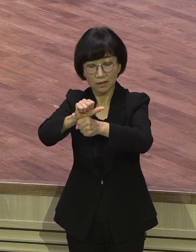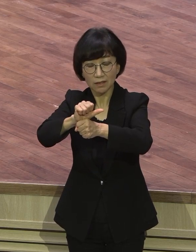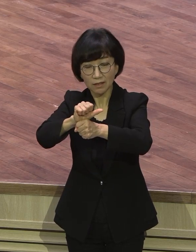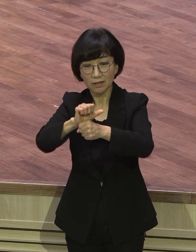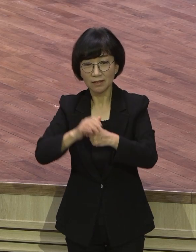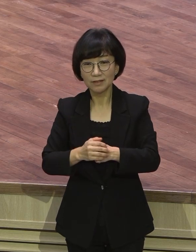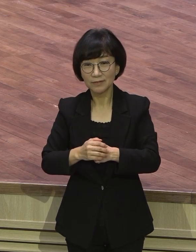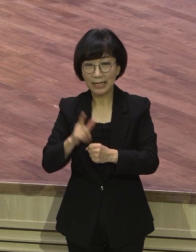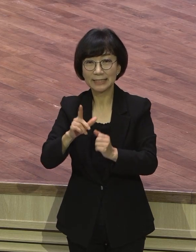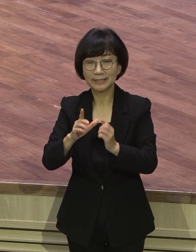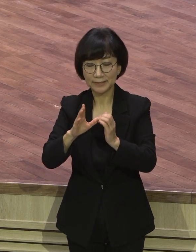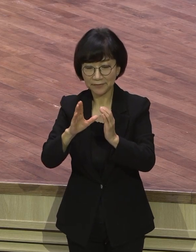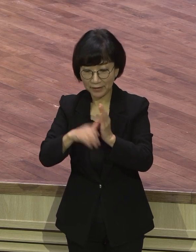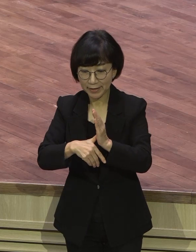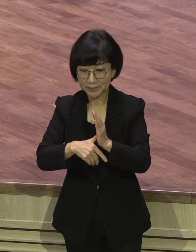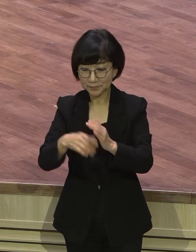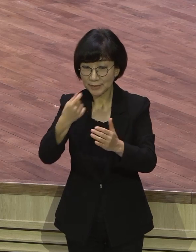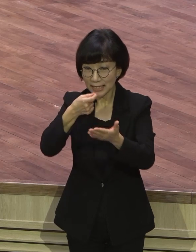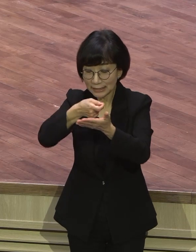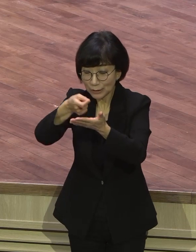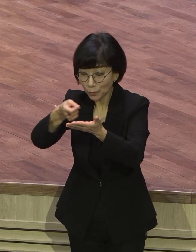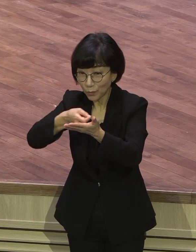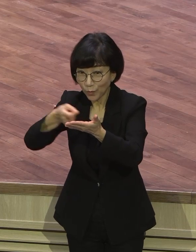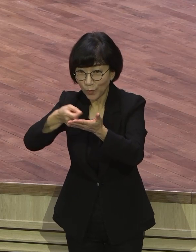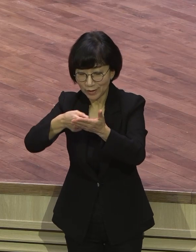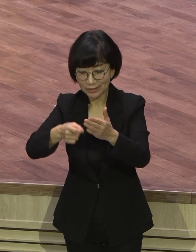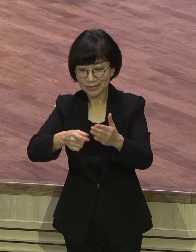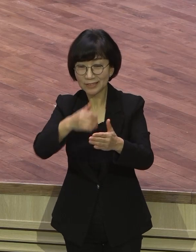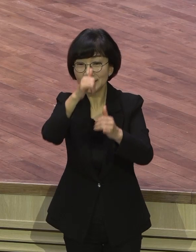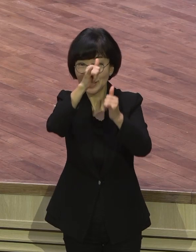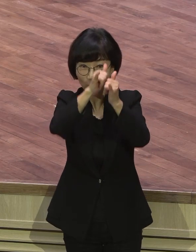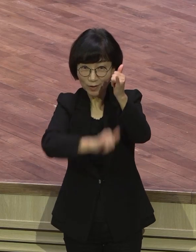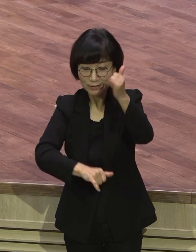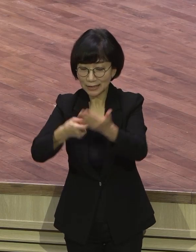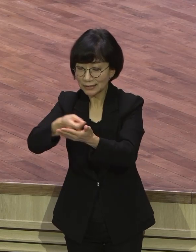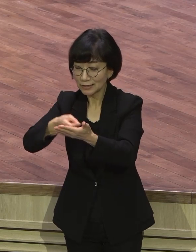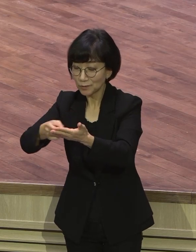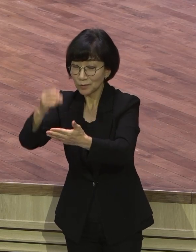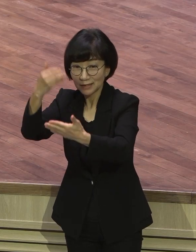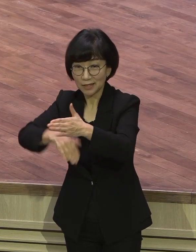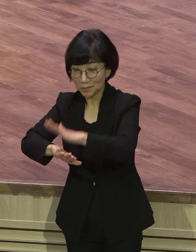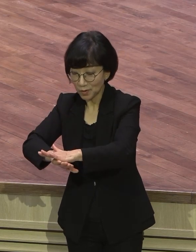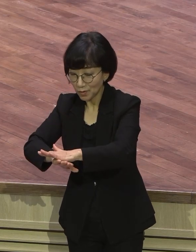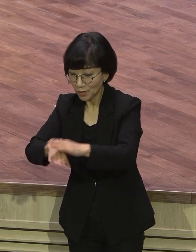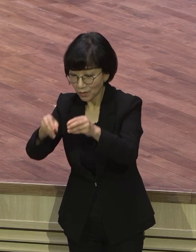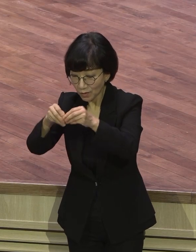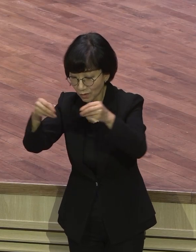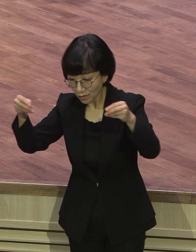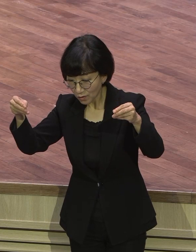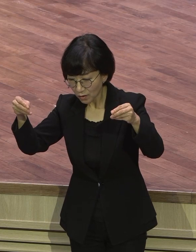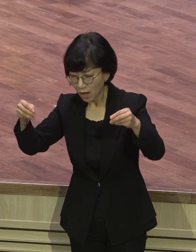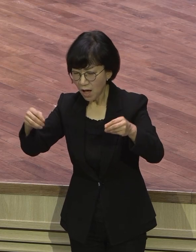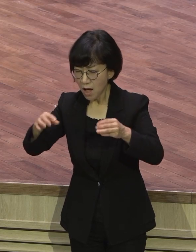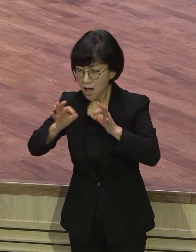고행을 한 기록이 역사로 남아있는데요 그 역사를 보면 한마디로 처절한